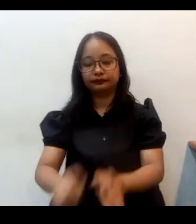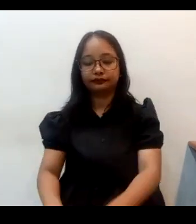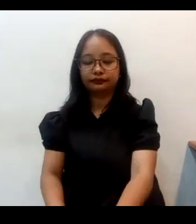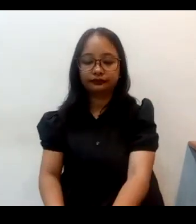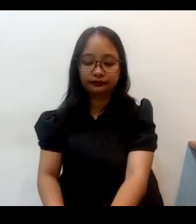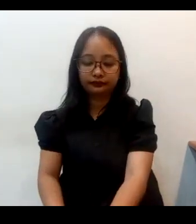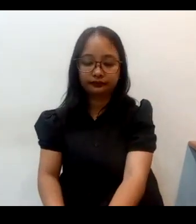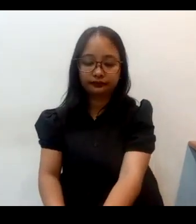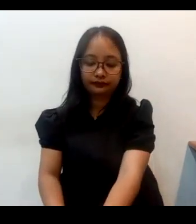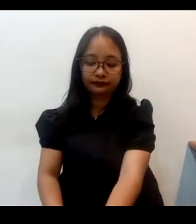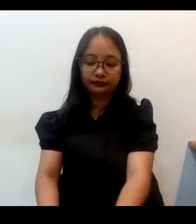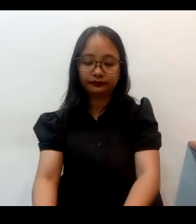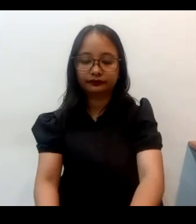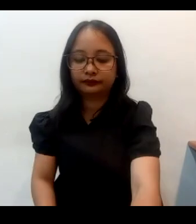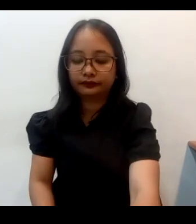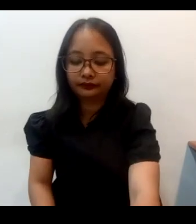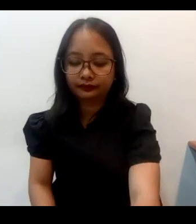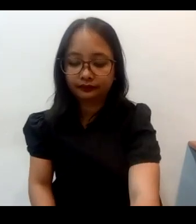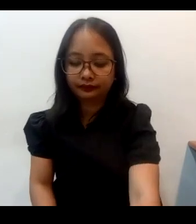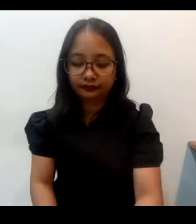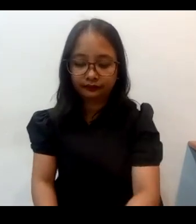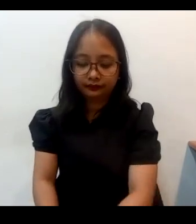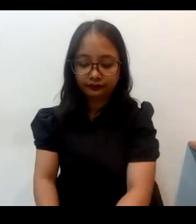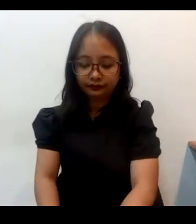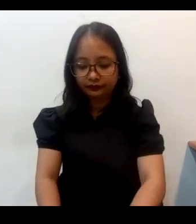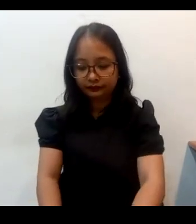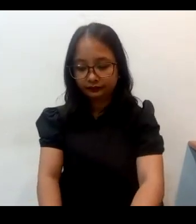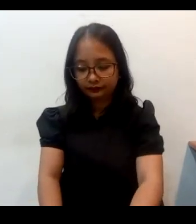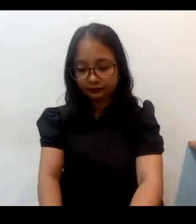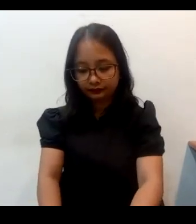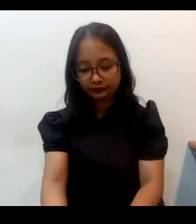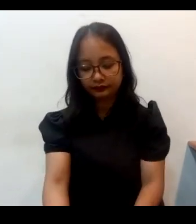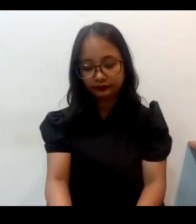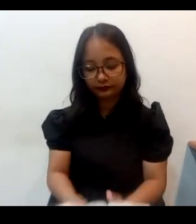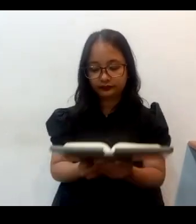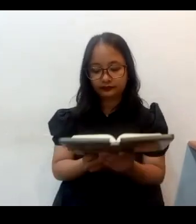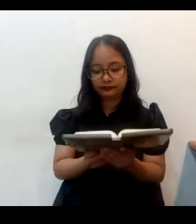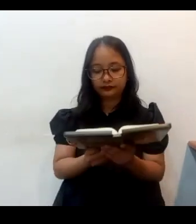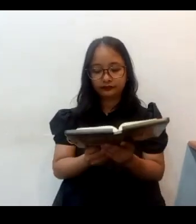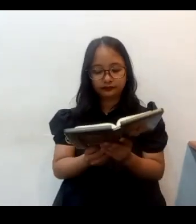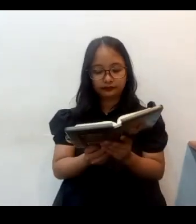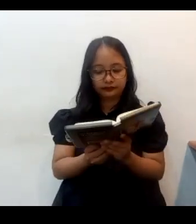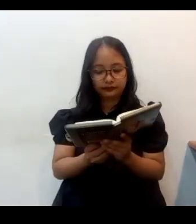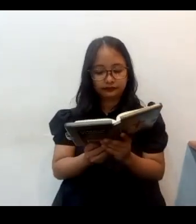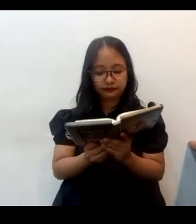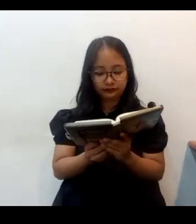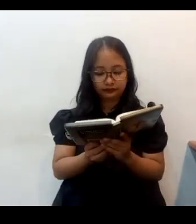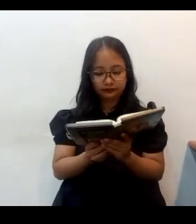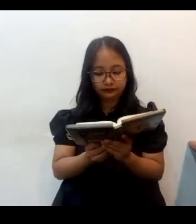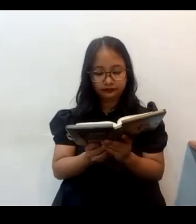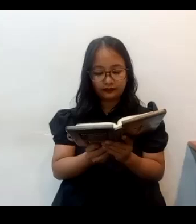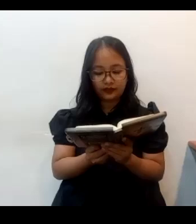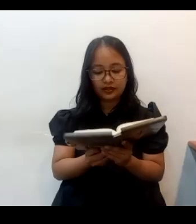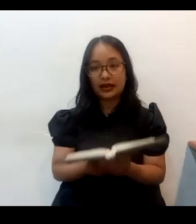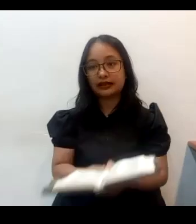Basahin po natin ng sabay-sabay. 3, 2, 1. napakatamis ang iyong mga salita sa panlasa ko, higit na matamis